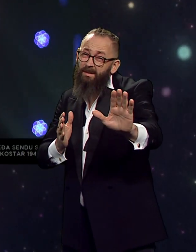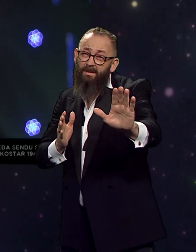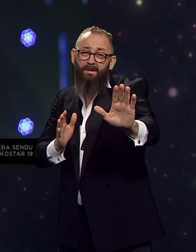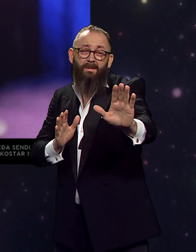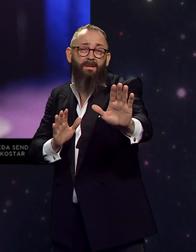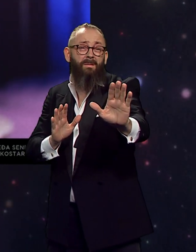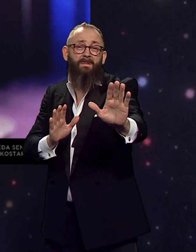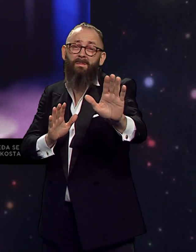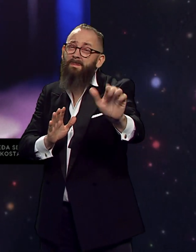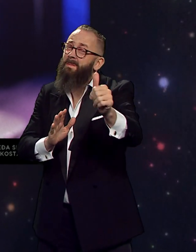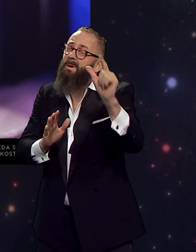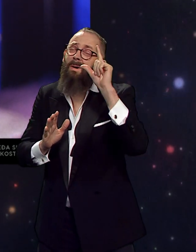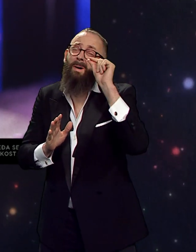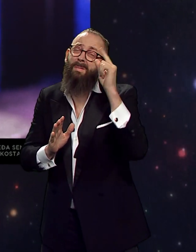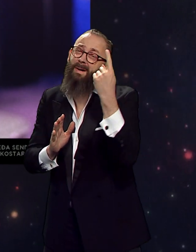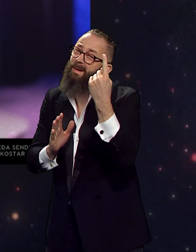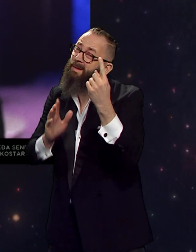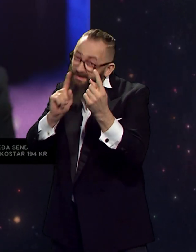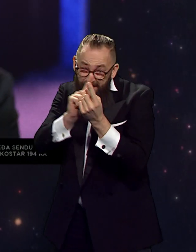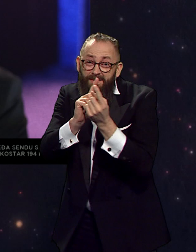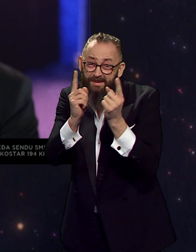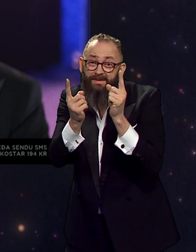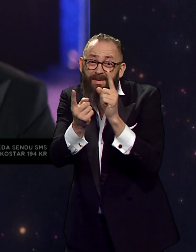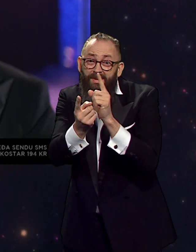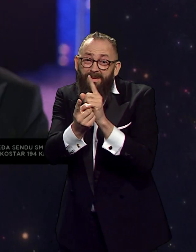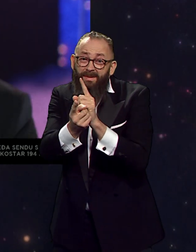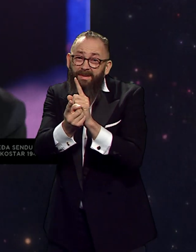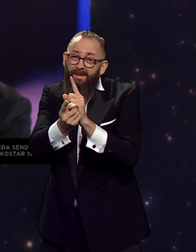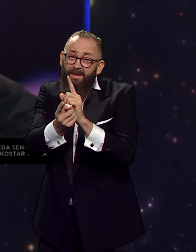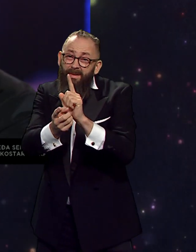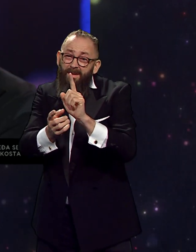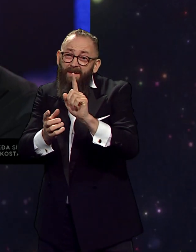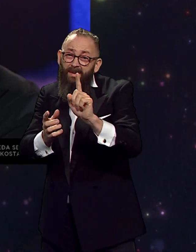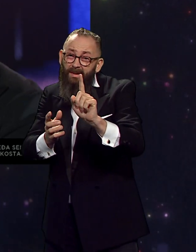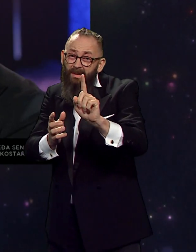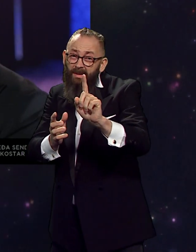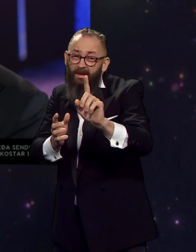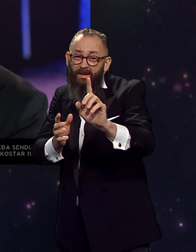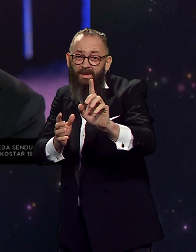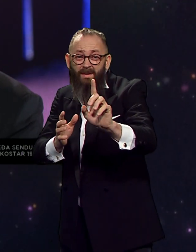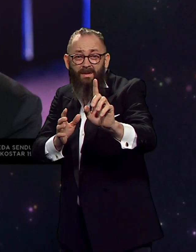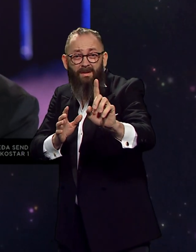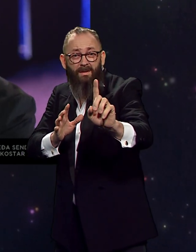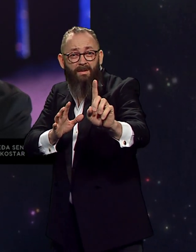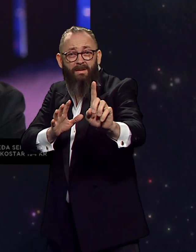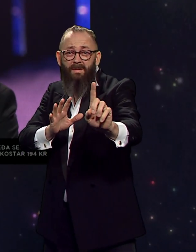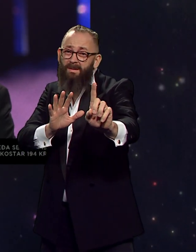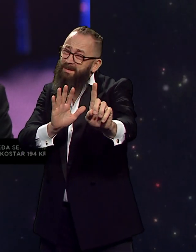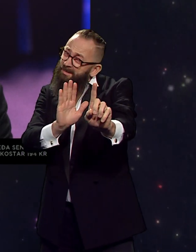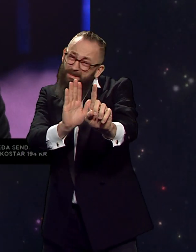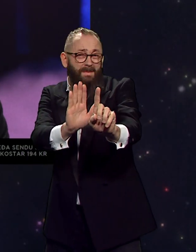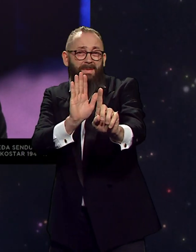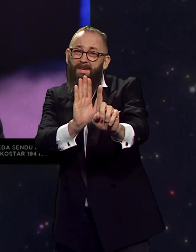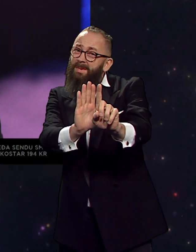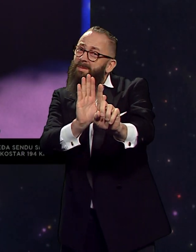veður bara eitt augnablik í viðbót sem allu gæti breytt að seins